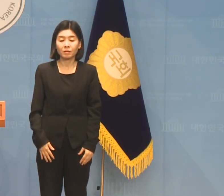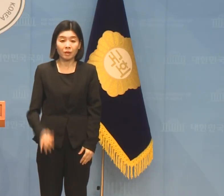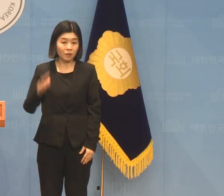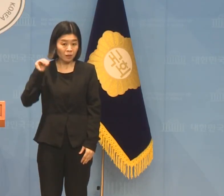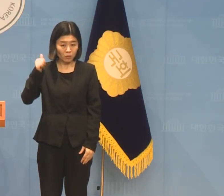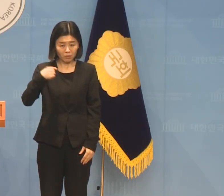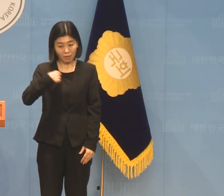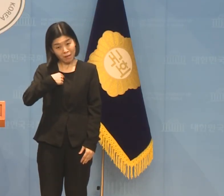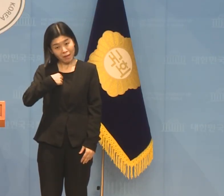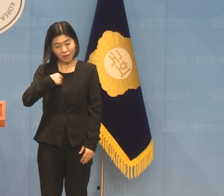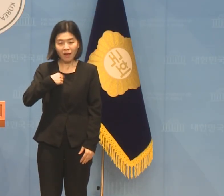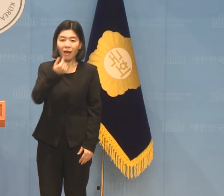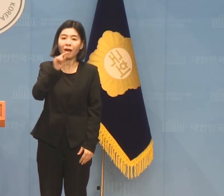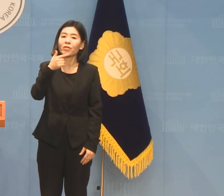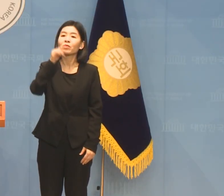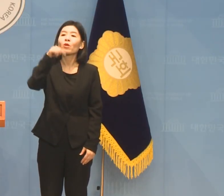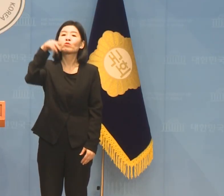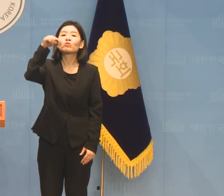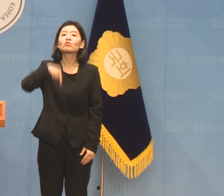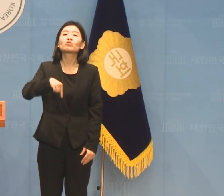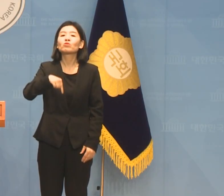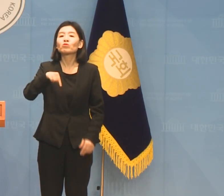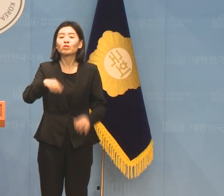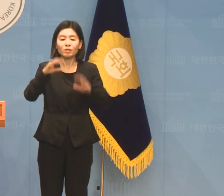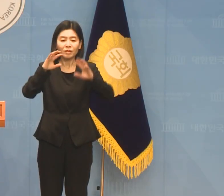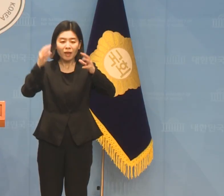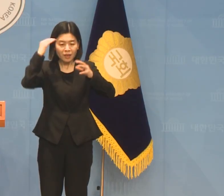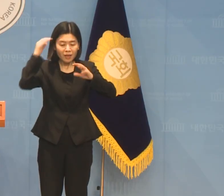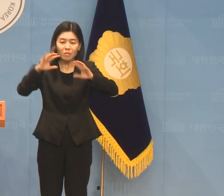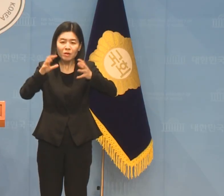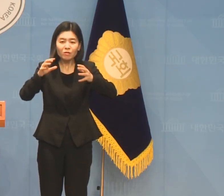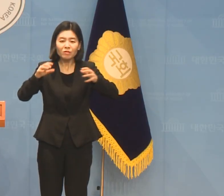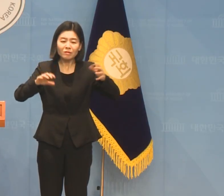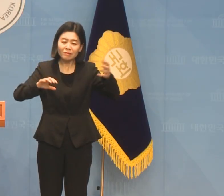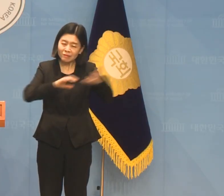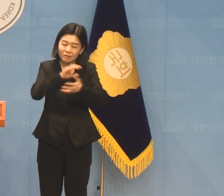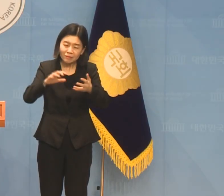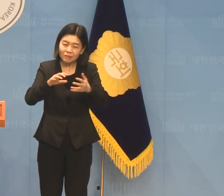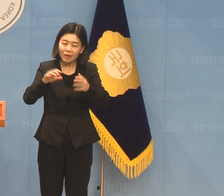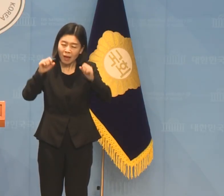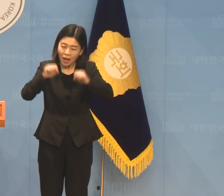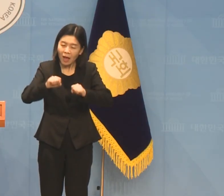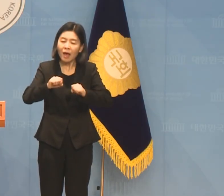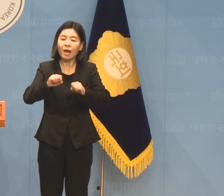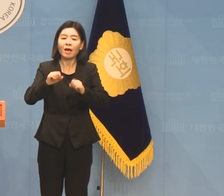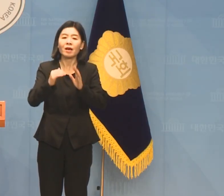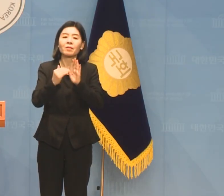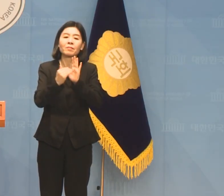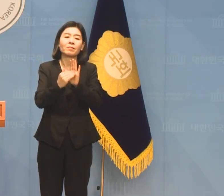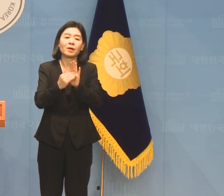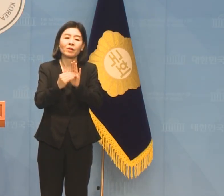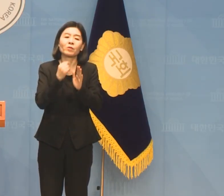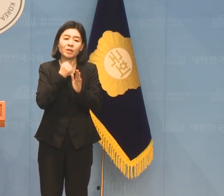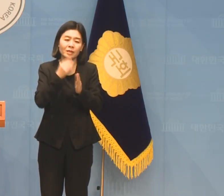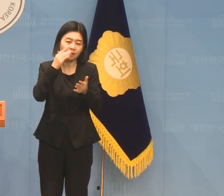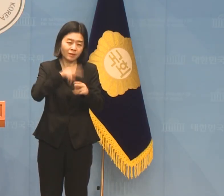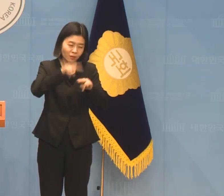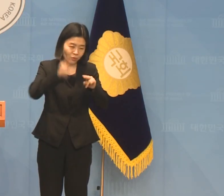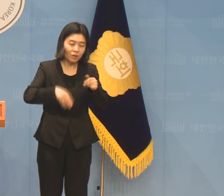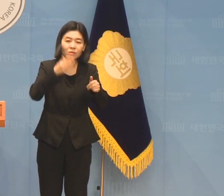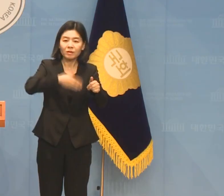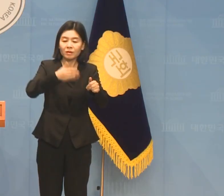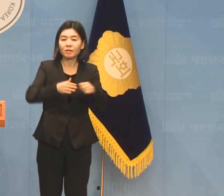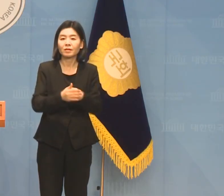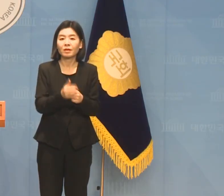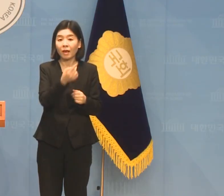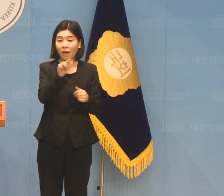총리는 대한민국을 망국의 길로 이끌지 말고 사퇴하십시오. 한덕수 총리의 대통령은 나인가?